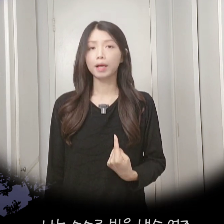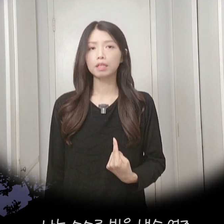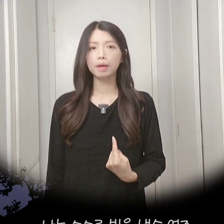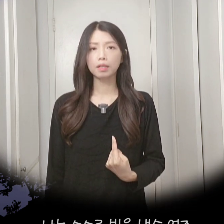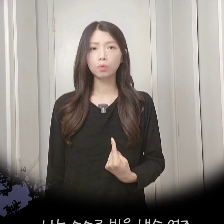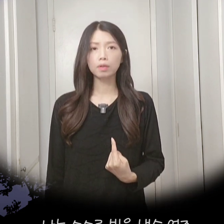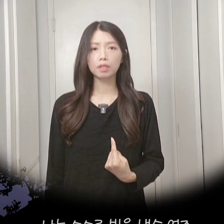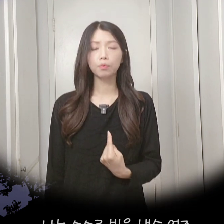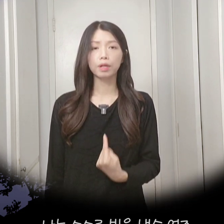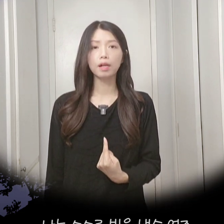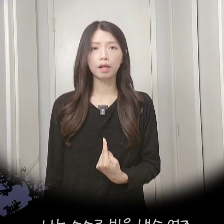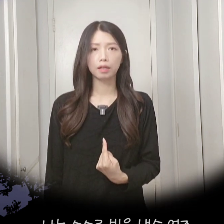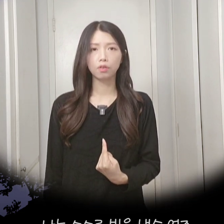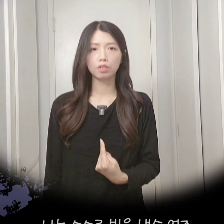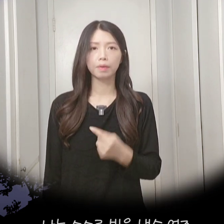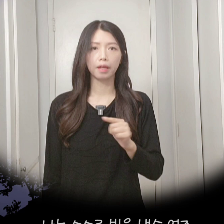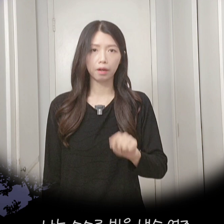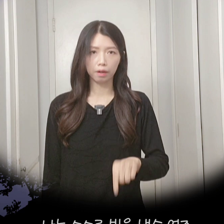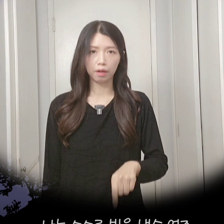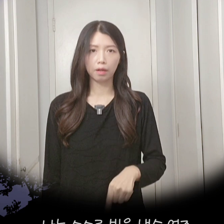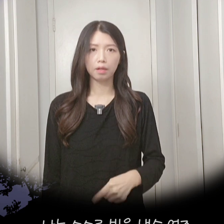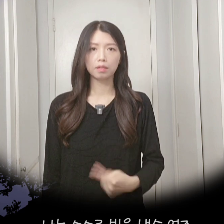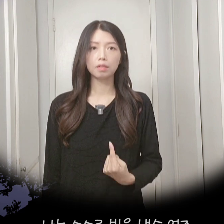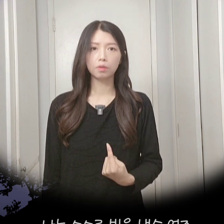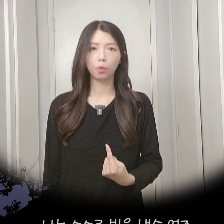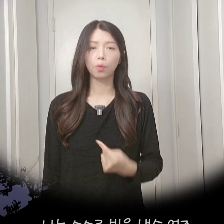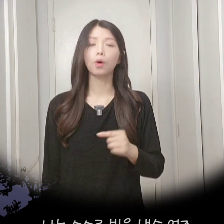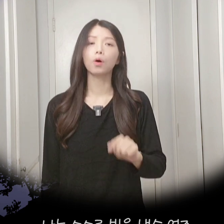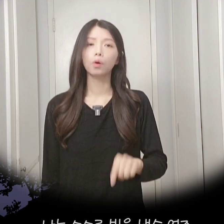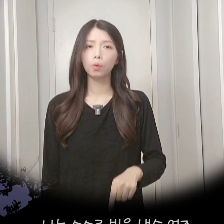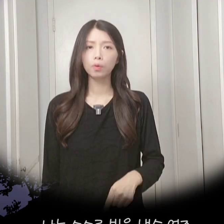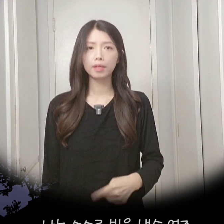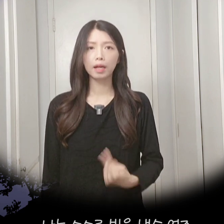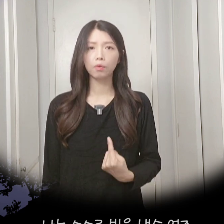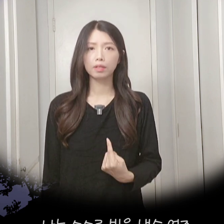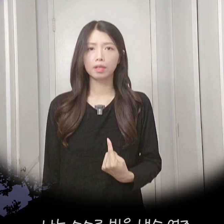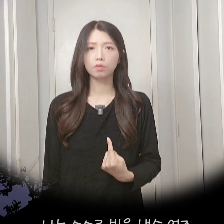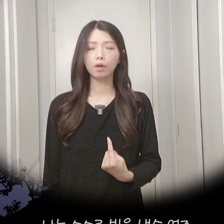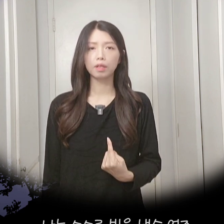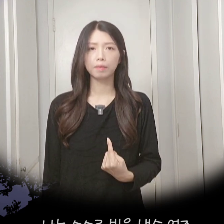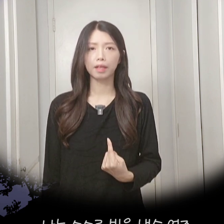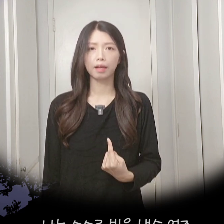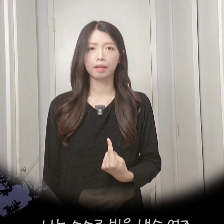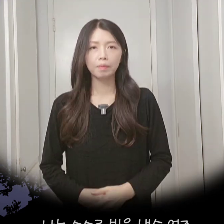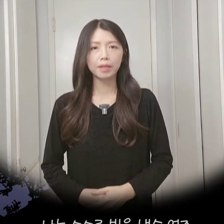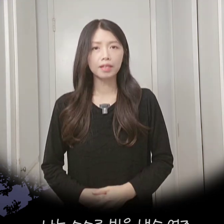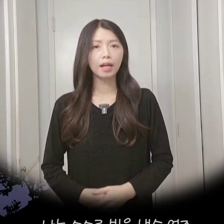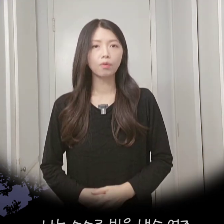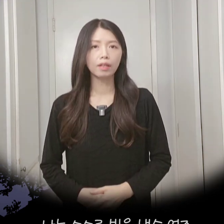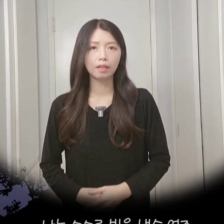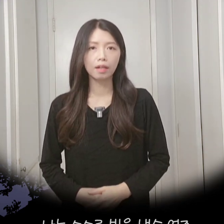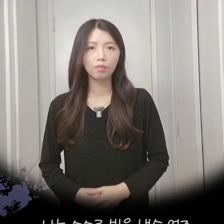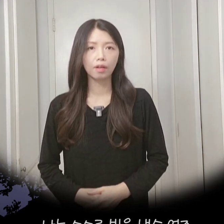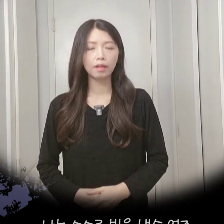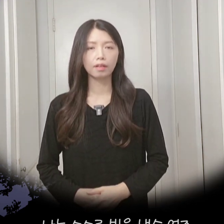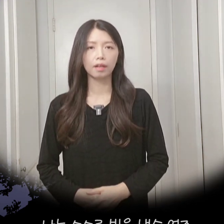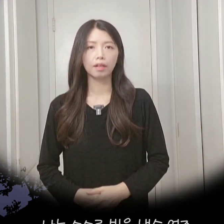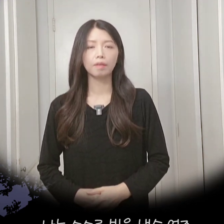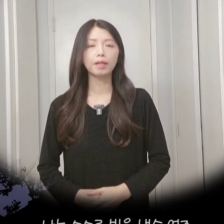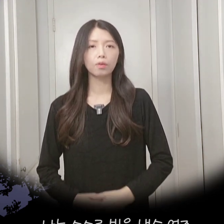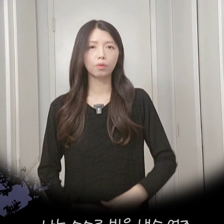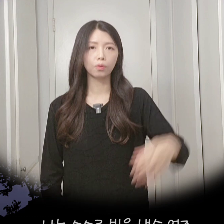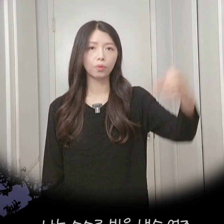돌려주시고 마지막에 손끝이 위를 향하게 해주시면 돼요. 스스로. 혼자라고 한 뜻의 수어가 됩니다. 빛이라고 한 뜻의